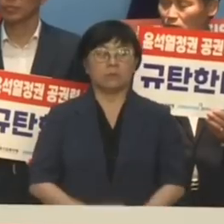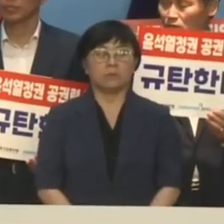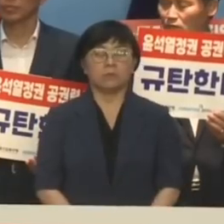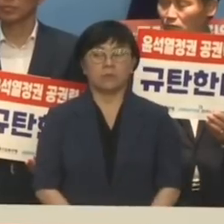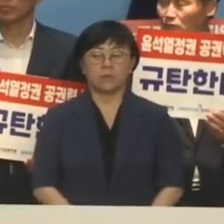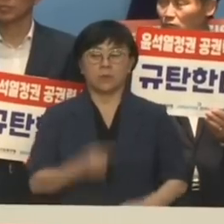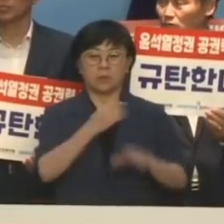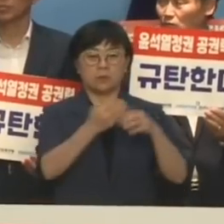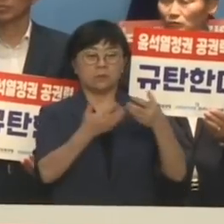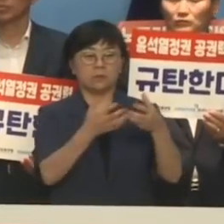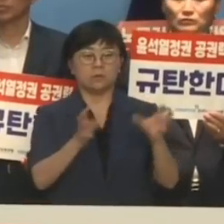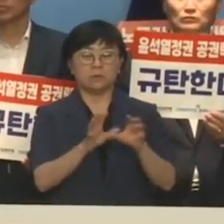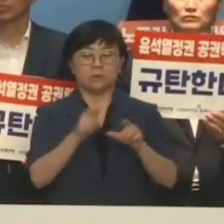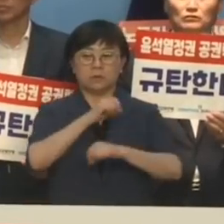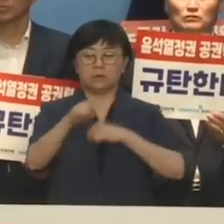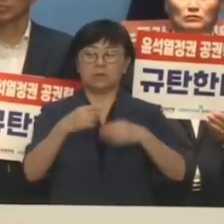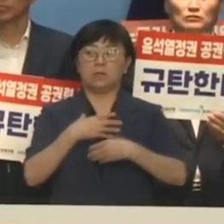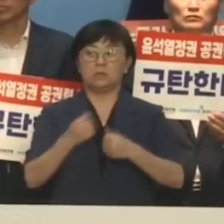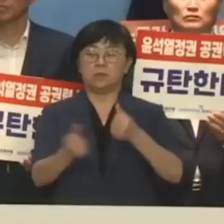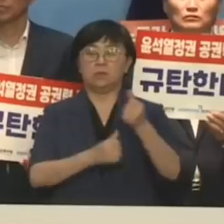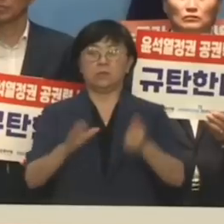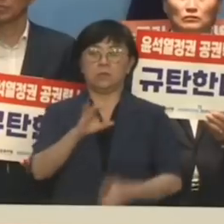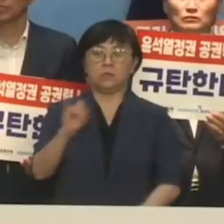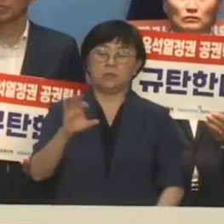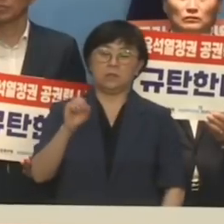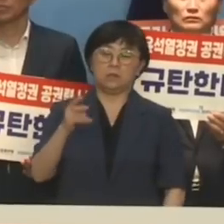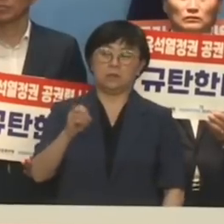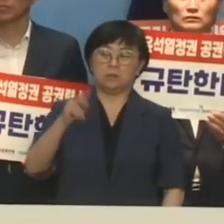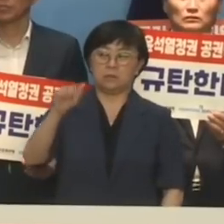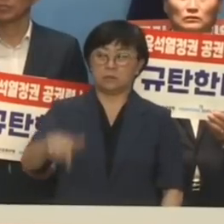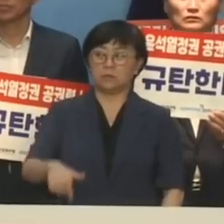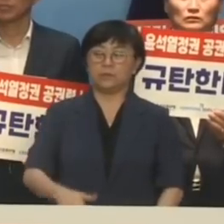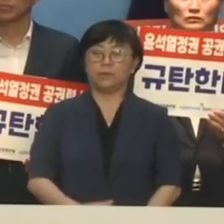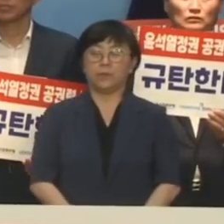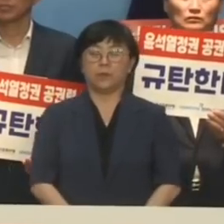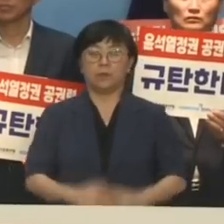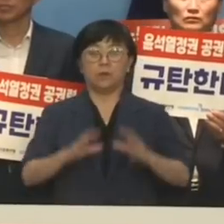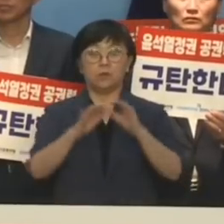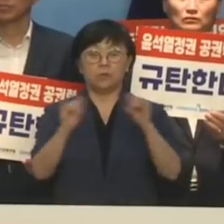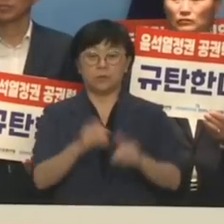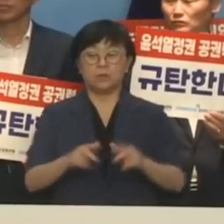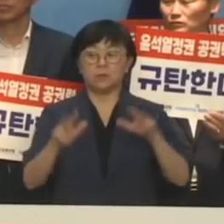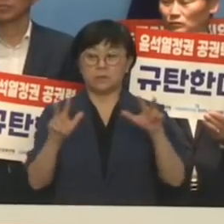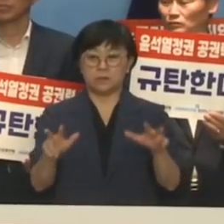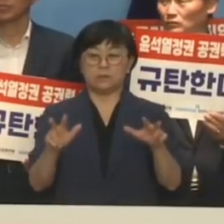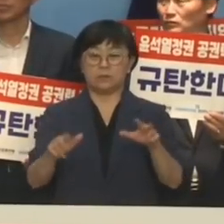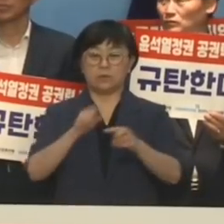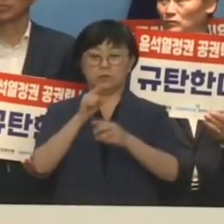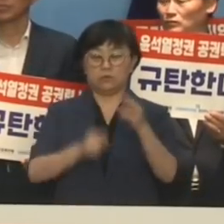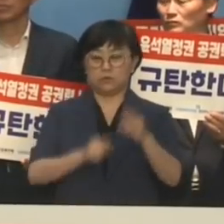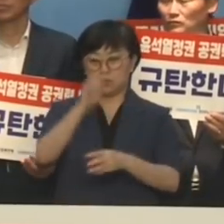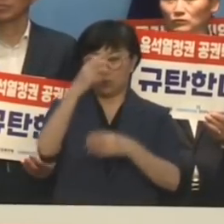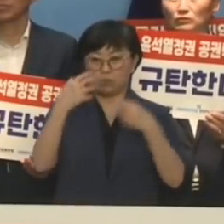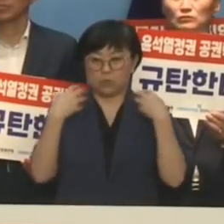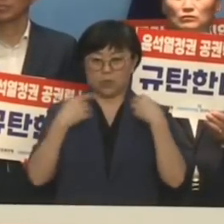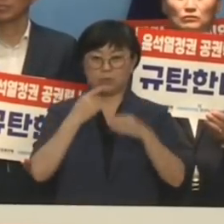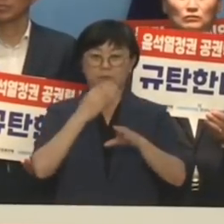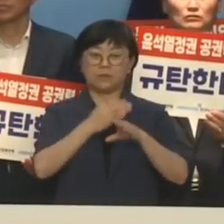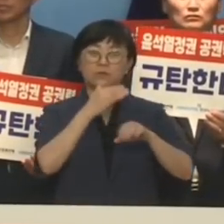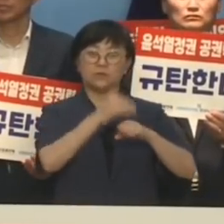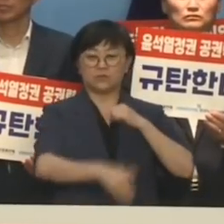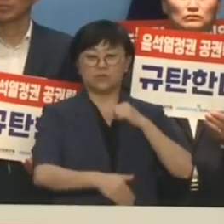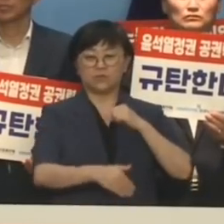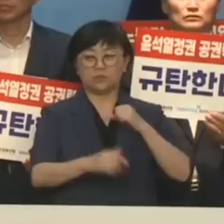예, 더불어민주당 행정안전위원회 이영석 의원입니다. 국민들께서는 지금 윤석열 정부의